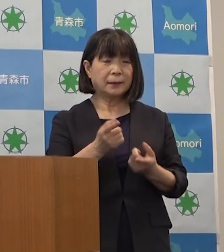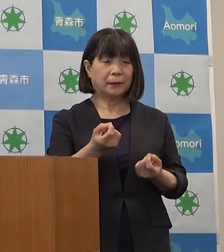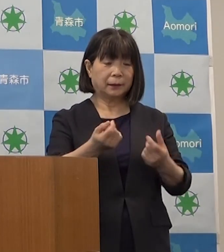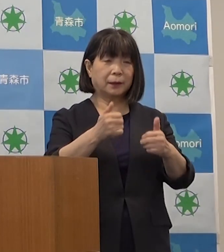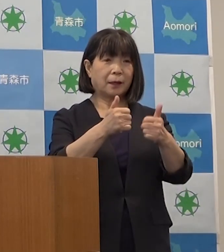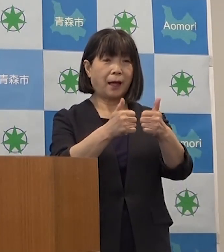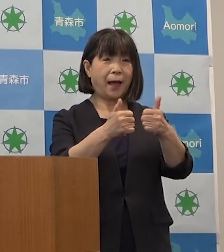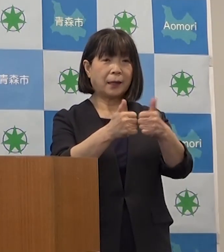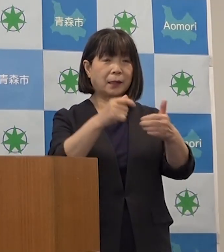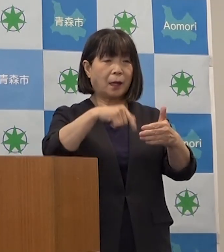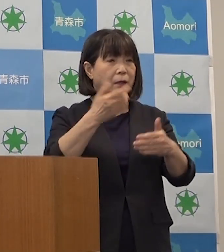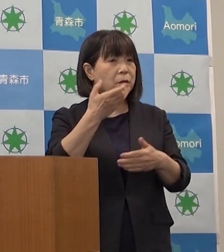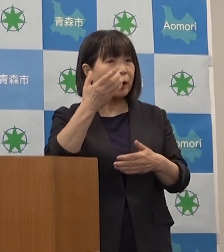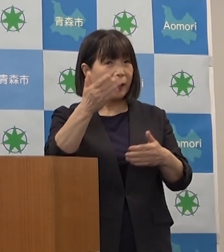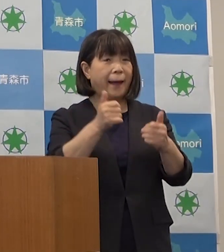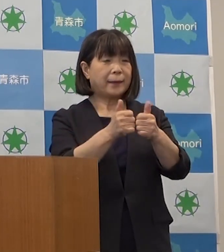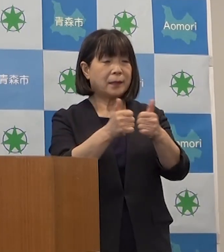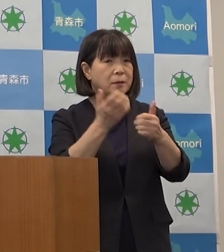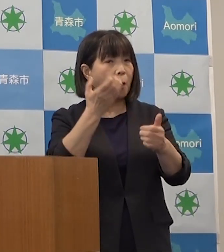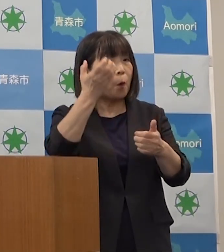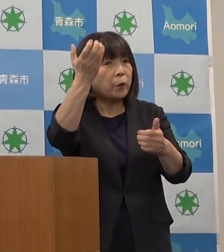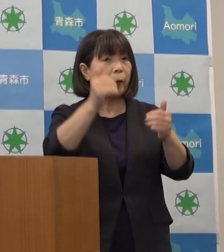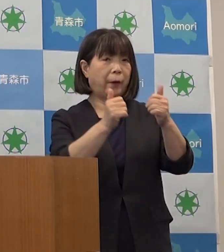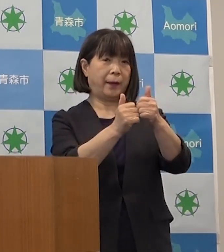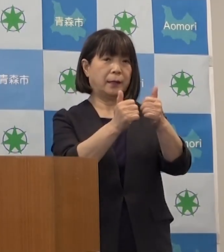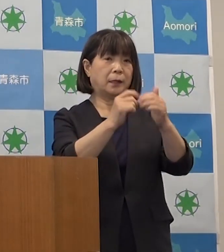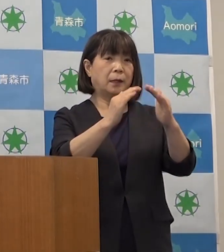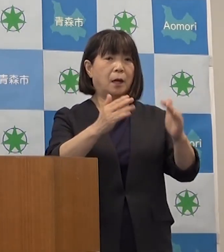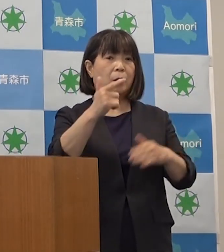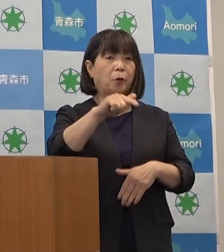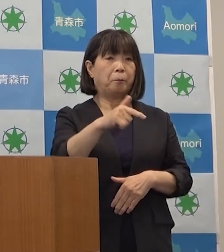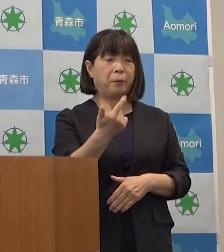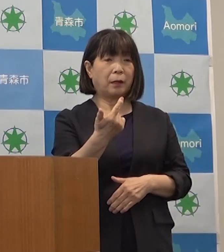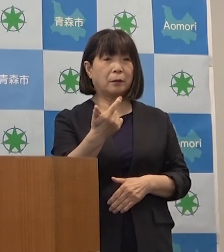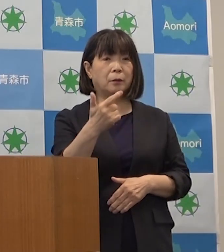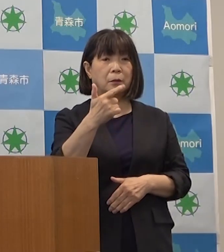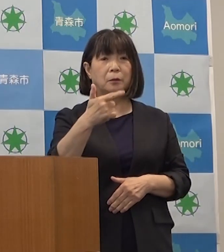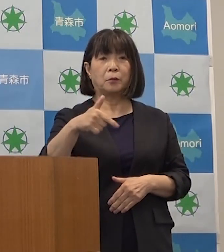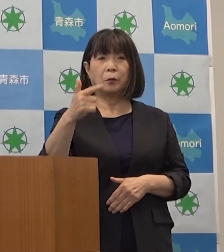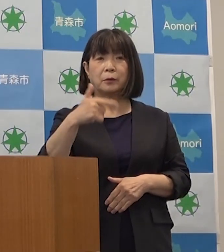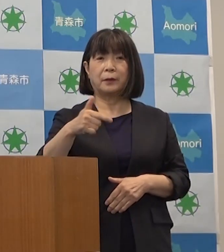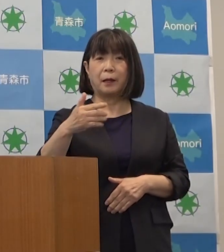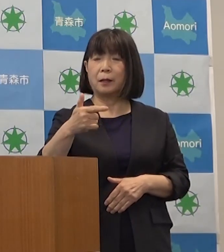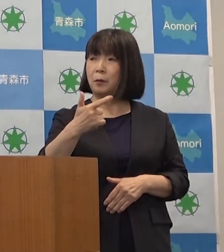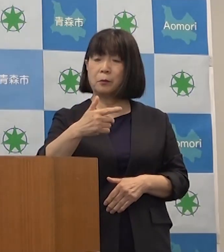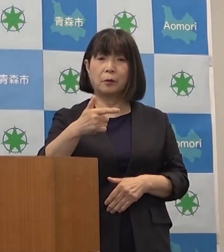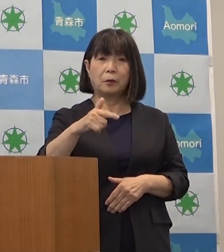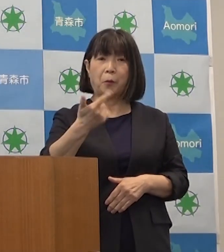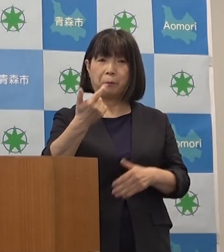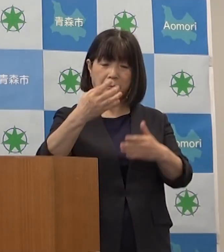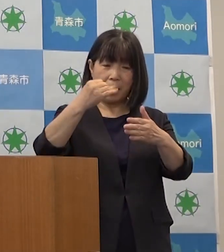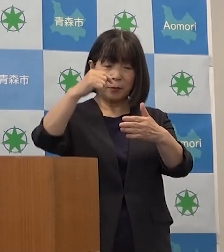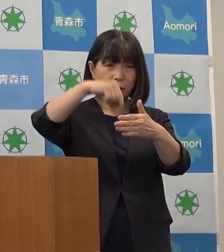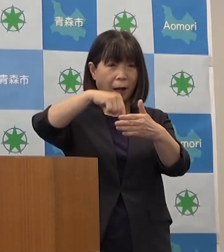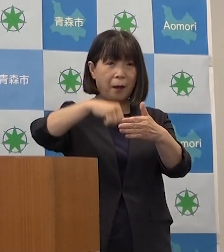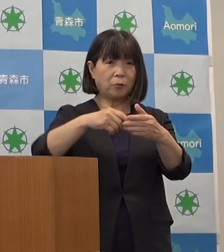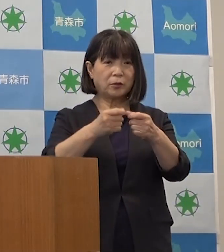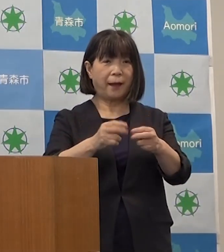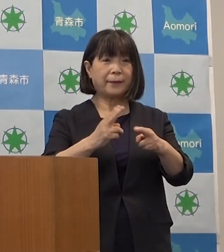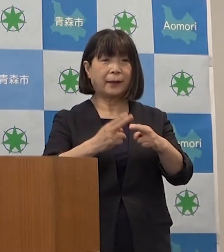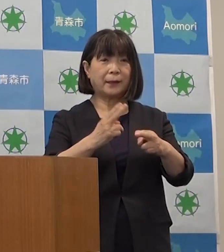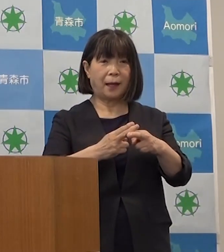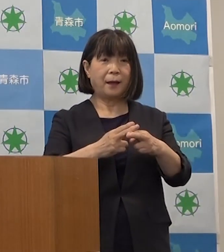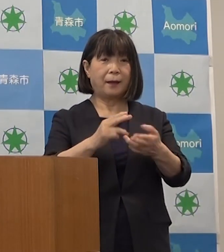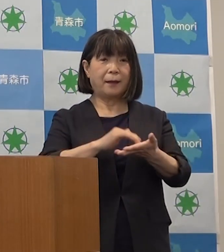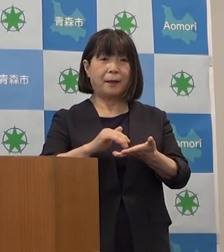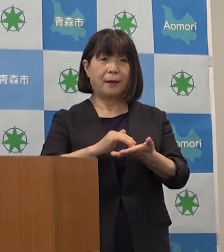事創造会議、 はい、 665万7千となってましたけれども、はい、具体的に どんな費用になってますでしょうか。 はい、ですね、